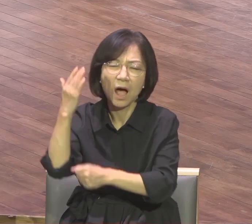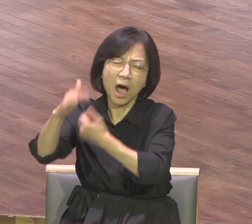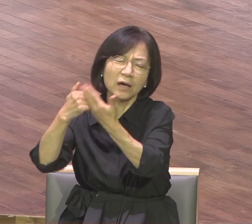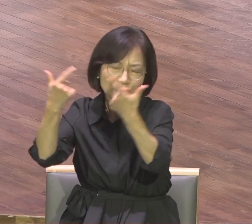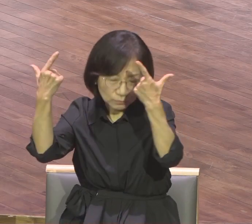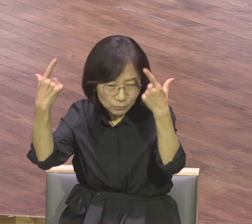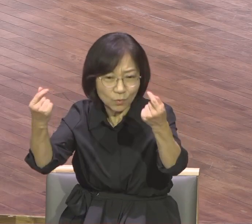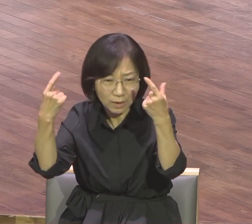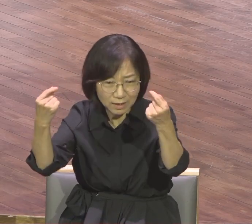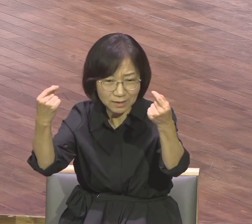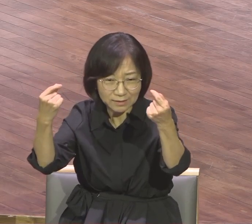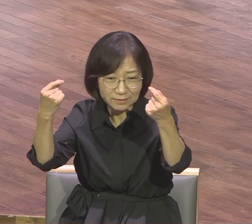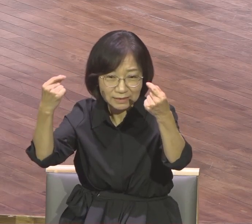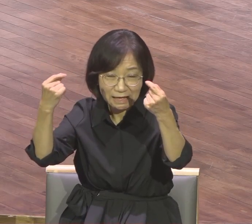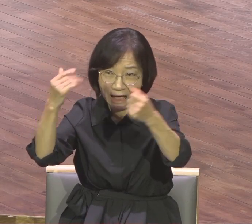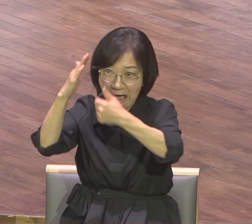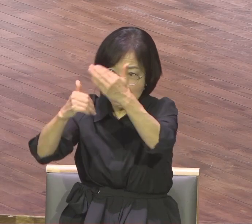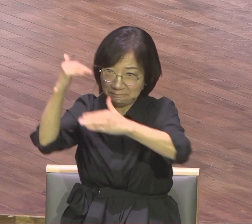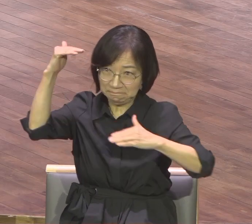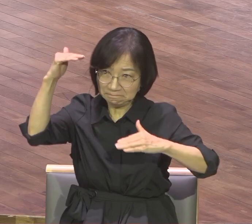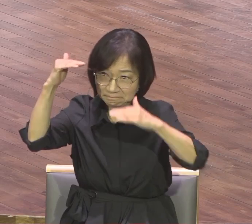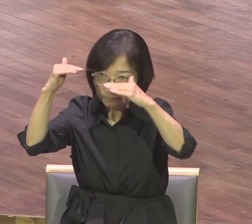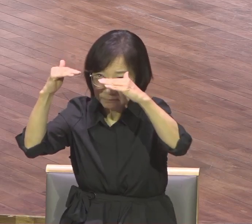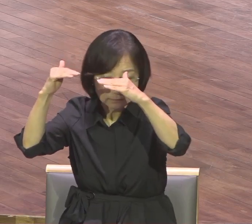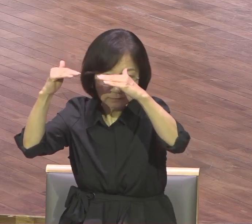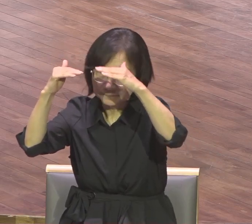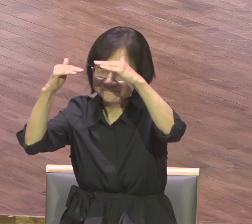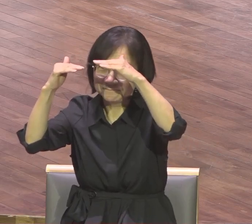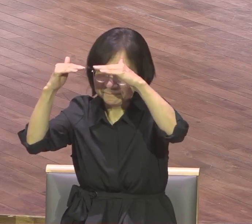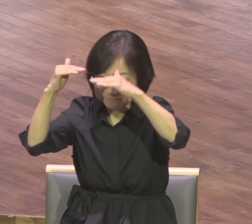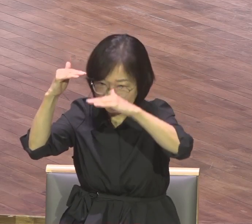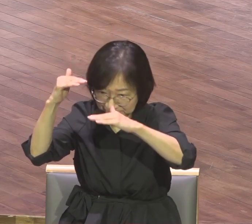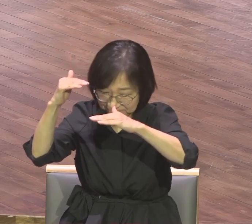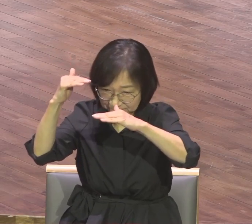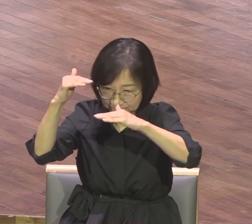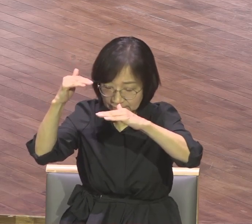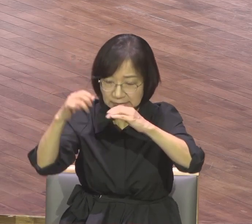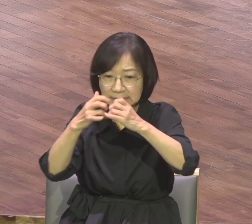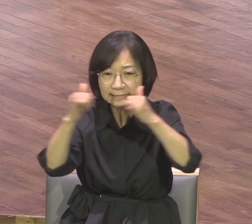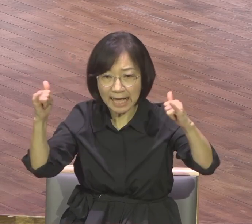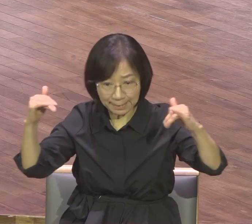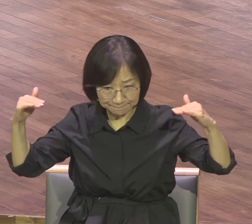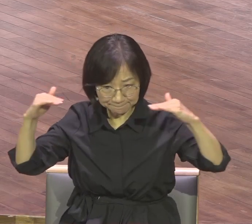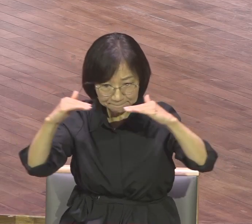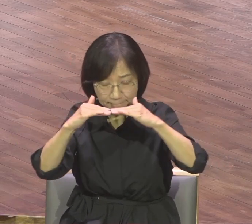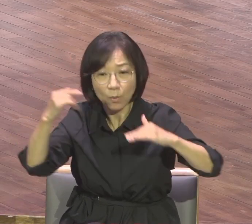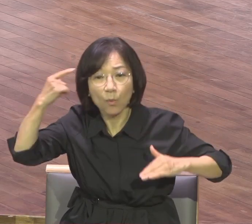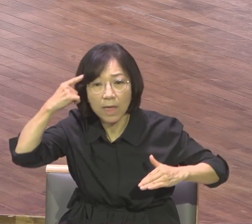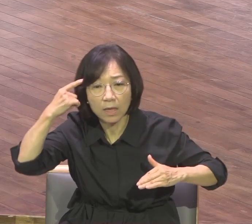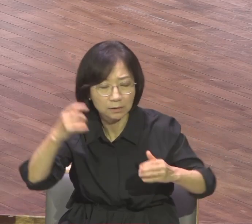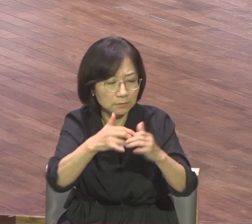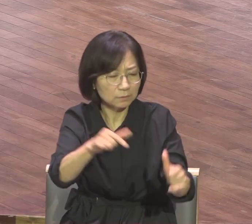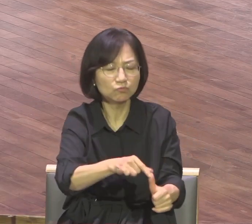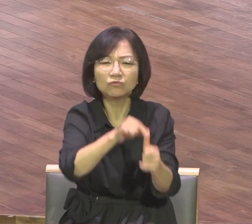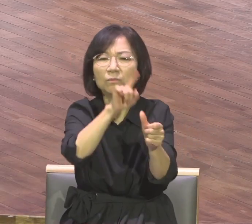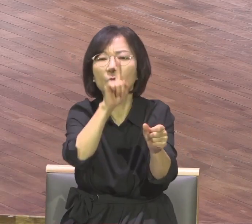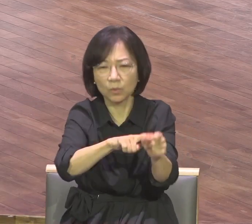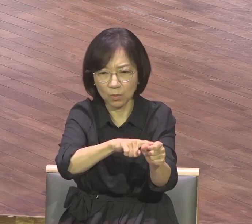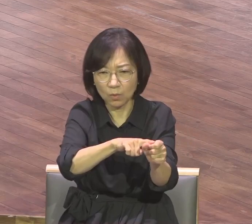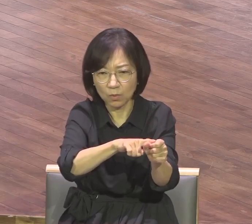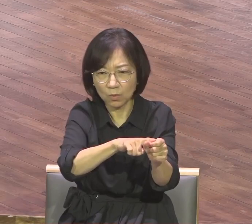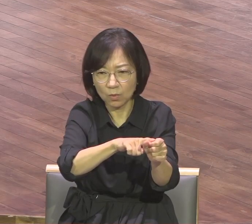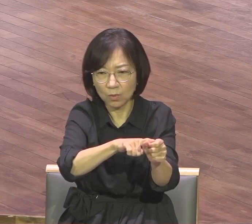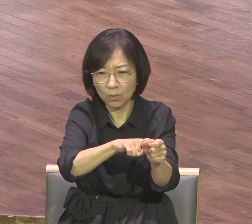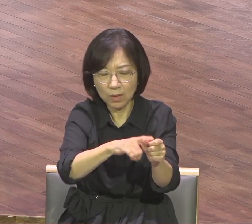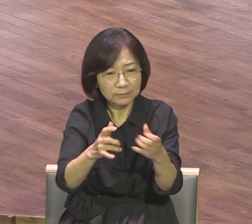원래 하나님인데 인간의 옷을 입고 이 인간들을 구원하기 위해서 인간이 되어야 되니까 인간이 되어야 대화가 되니까 인간이